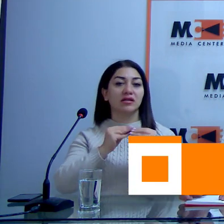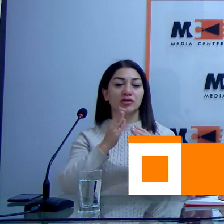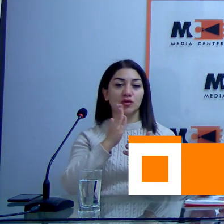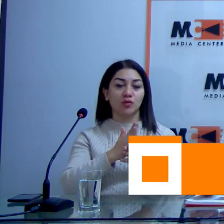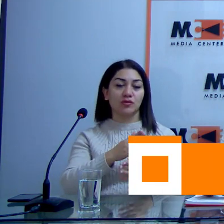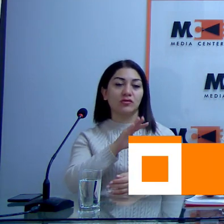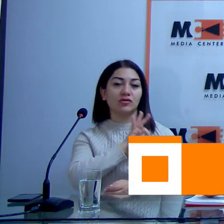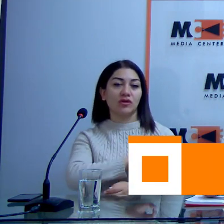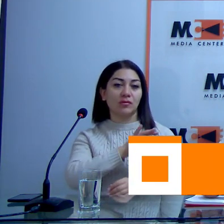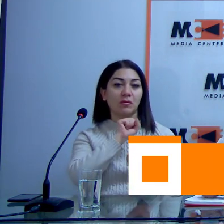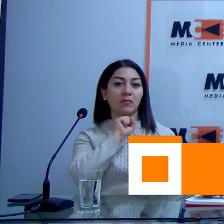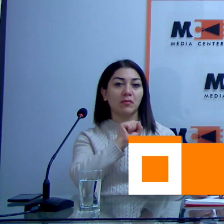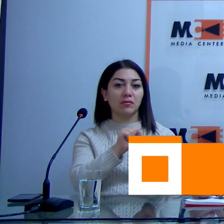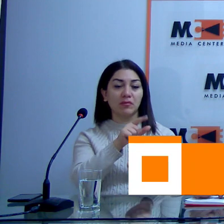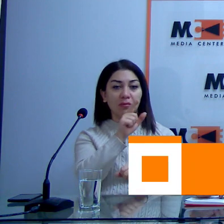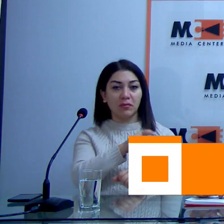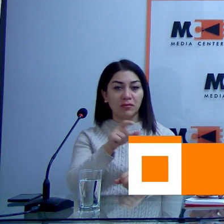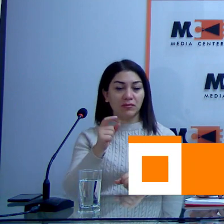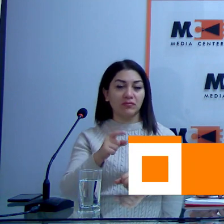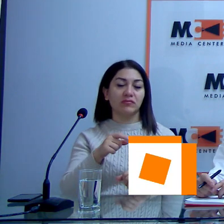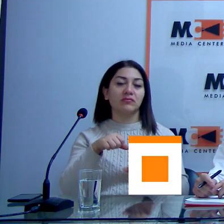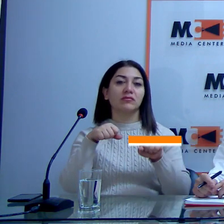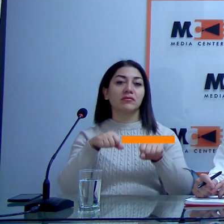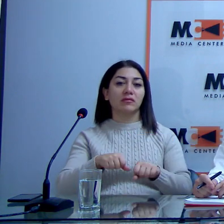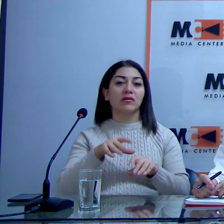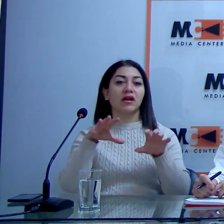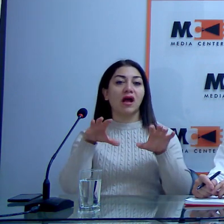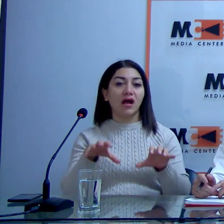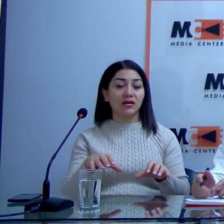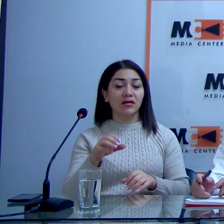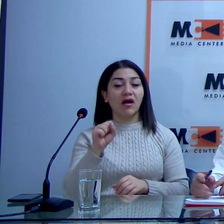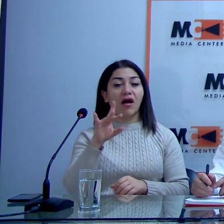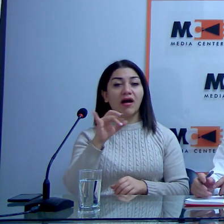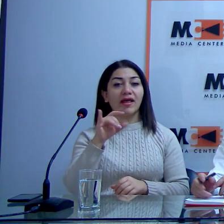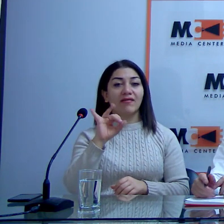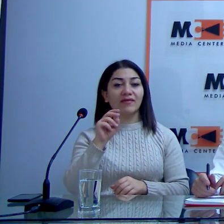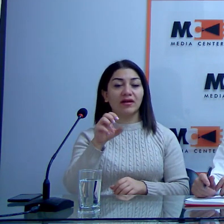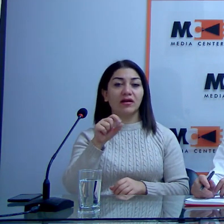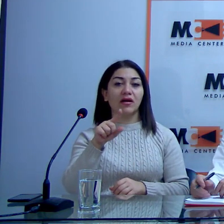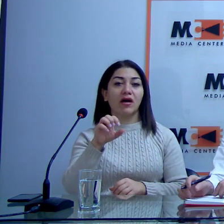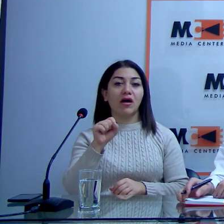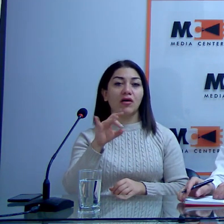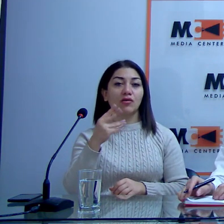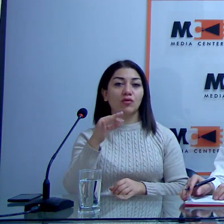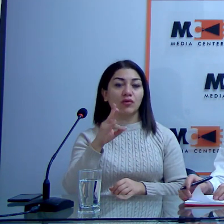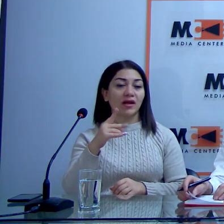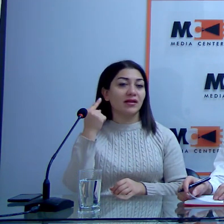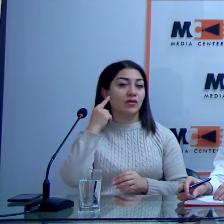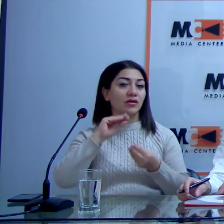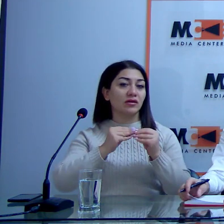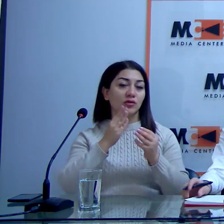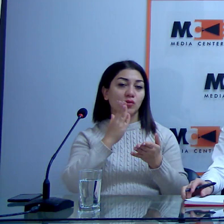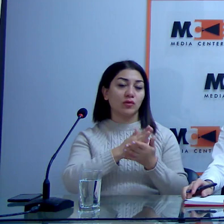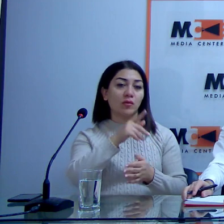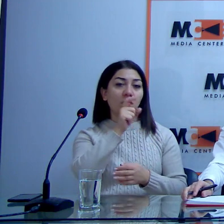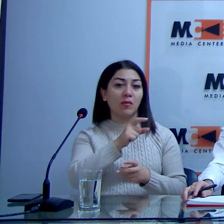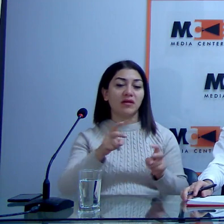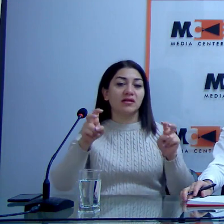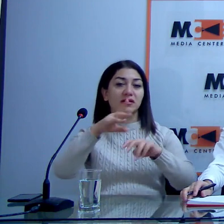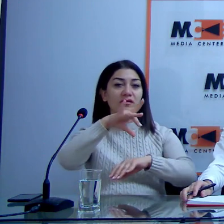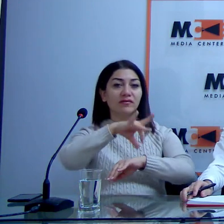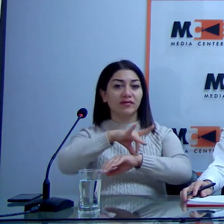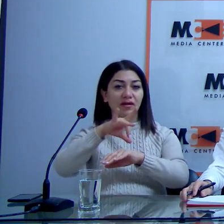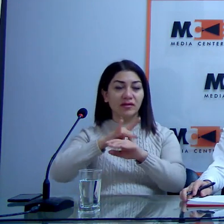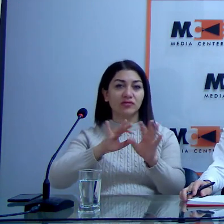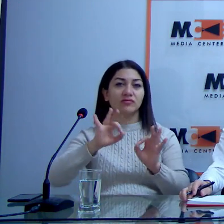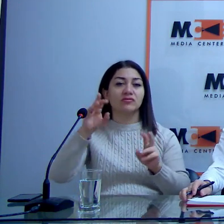հասարակական կազմակերպության նախագահ, Արևիկ Համբարձումյան, լսողության խնդիրներ ունեցող անձանց, խնդիրների վերհանում եւ կարիքների գնահատում, սոցհարցումների,